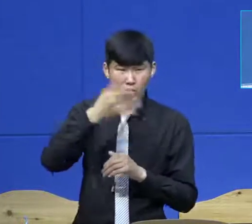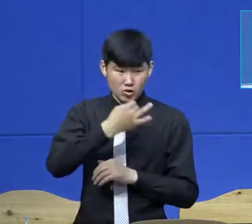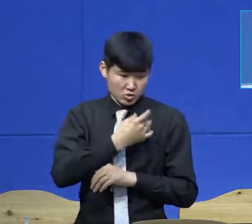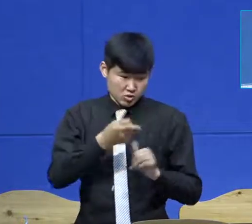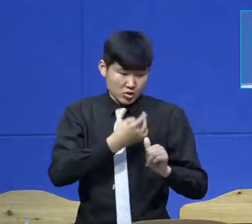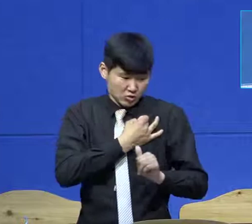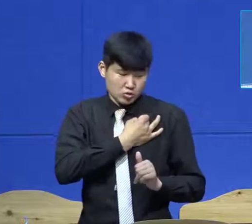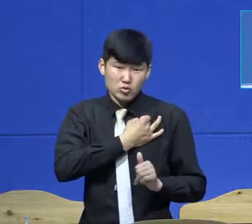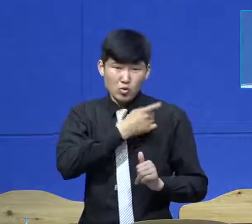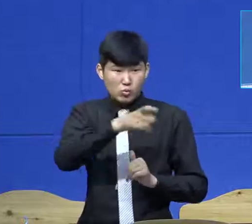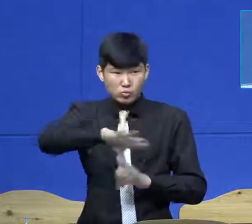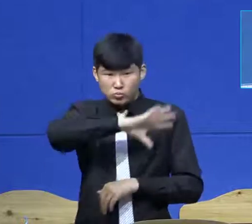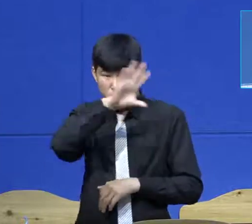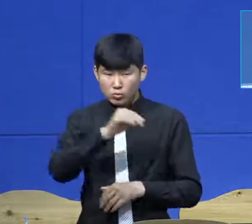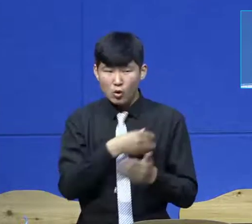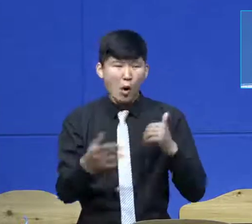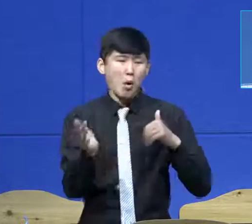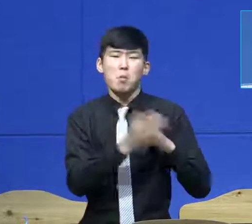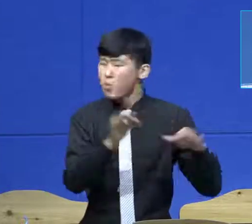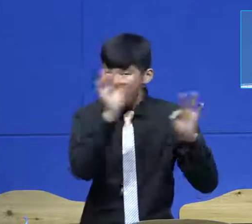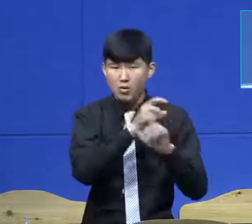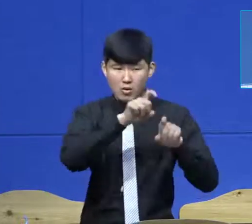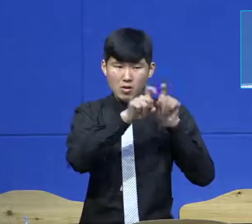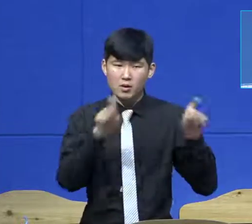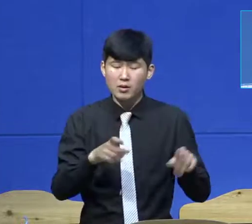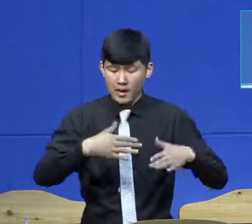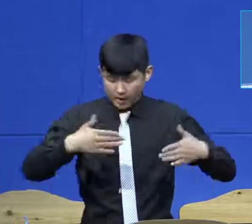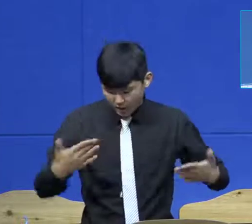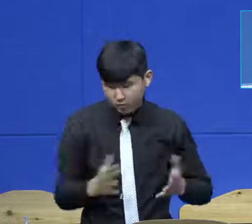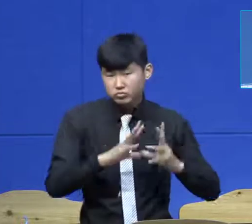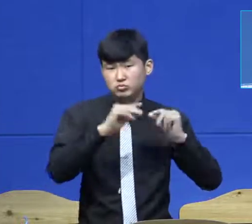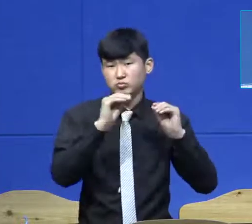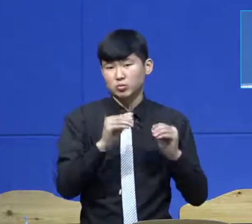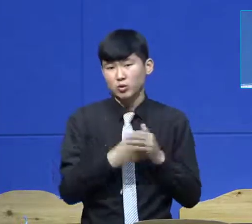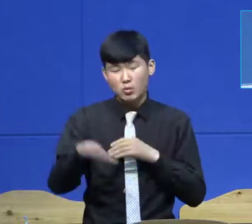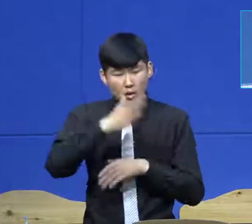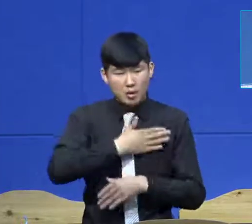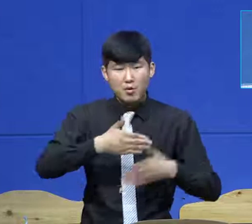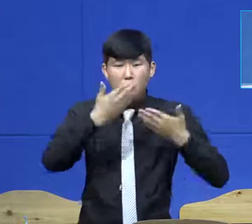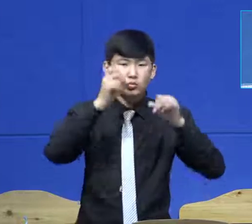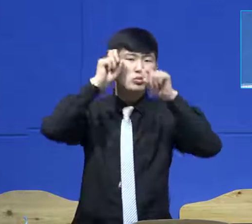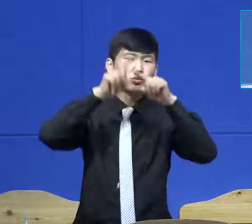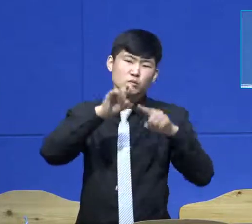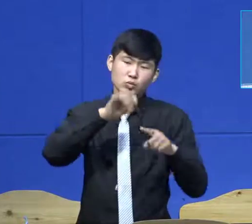хүн болгоч мөхөхгүй харин амьдрах болно. Мөнх амиг өгөхийн тулд юм а гэсэн.